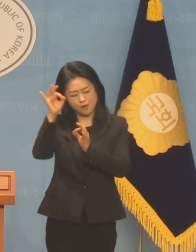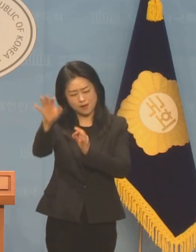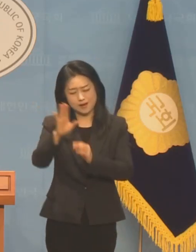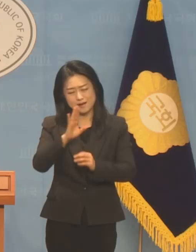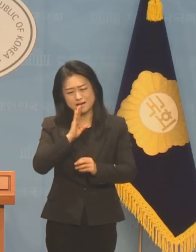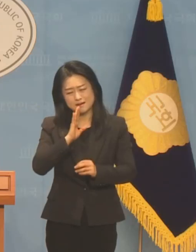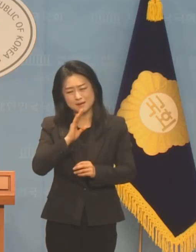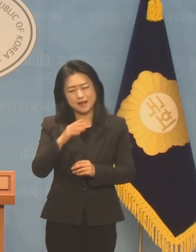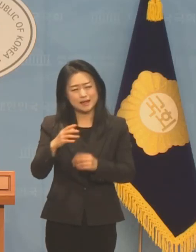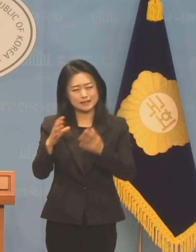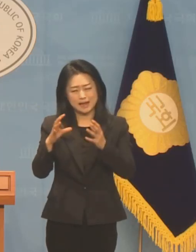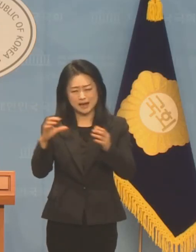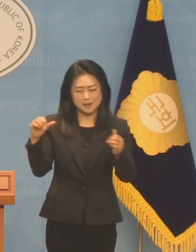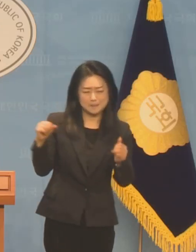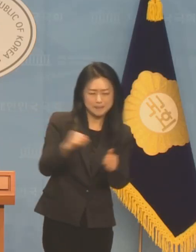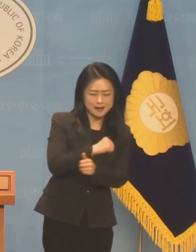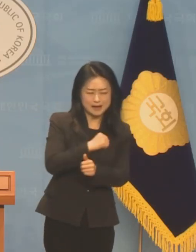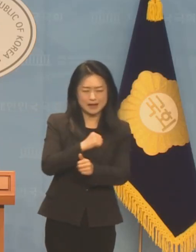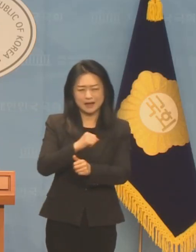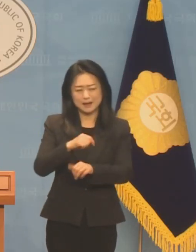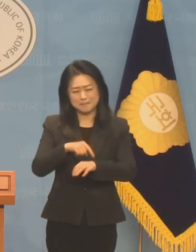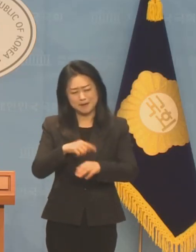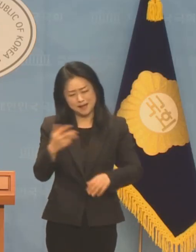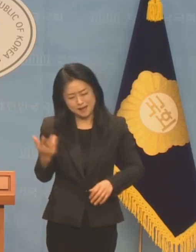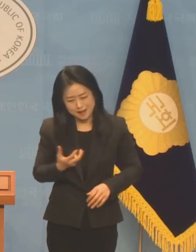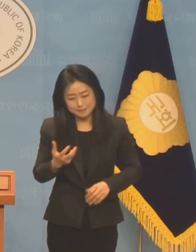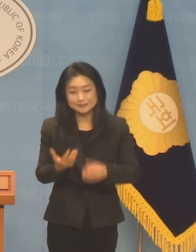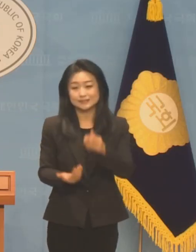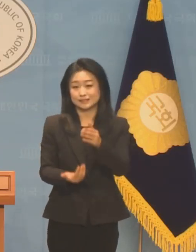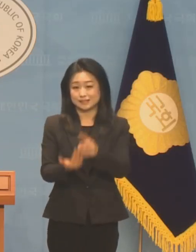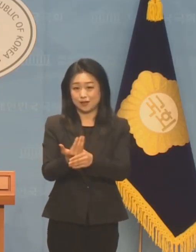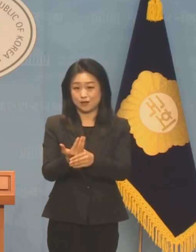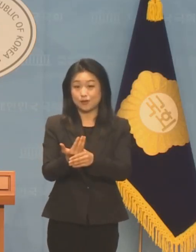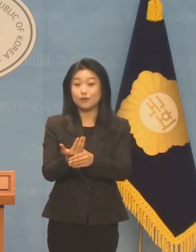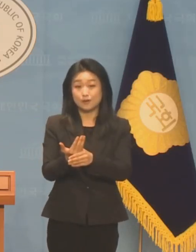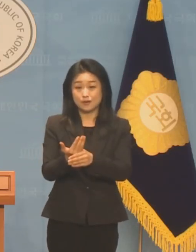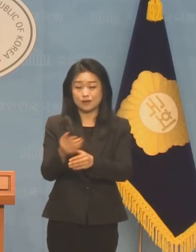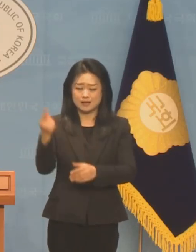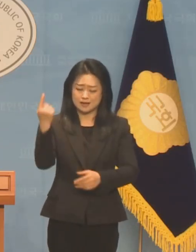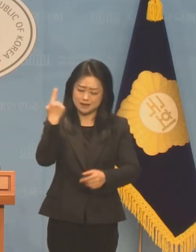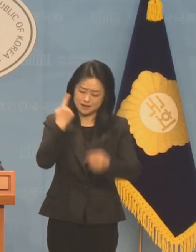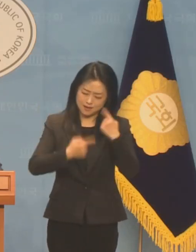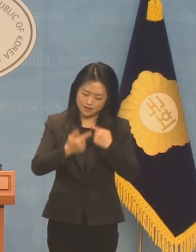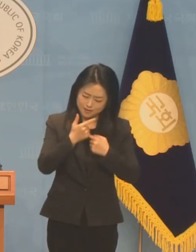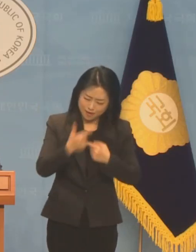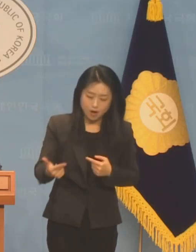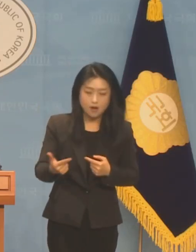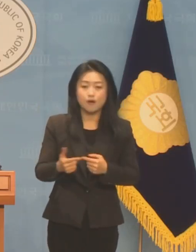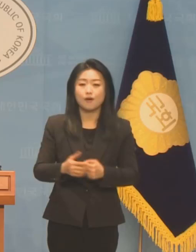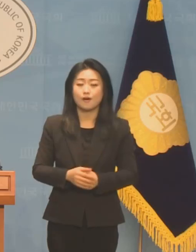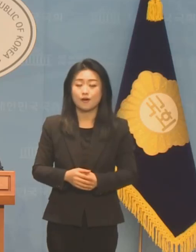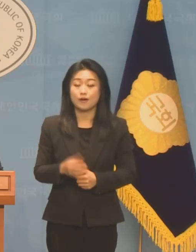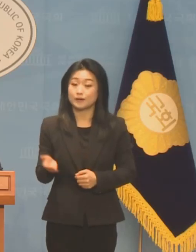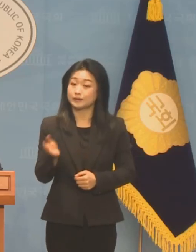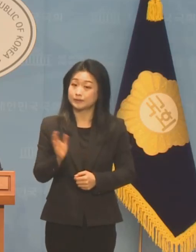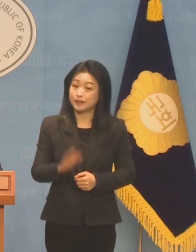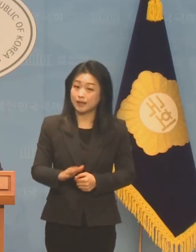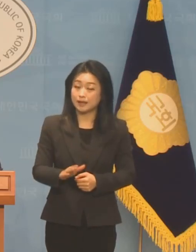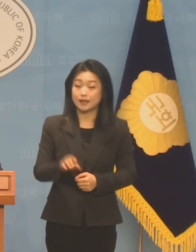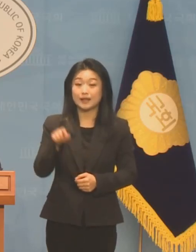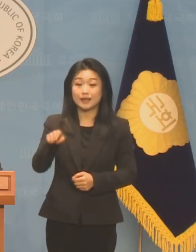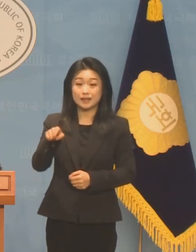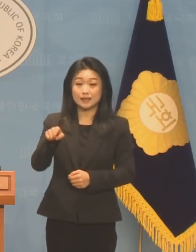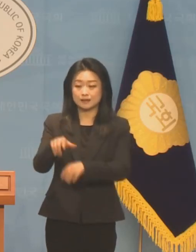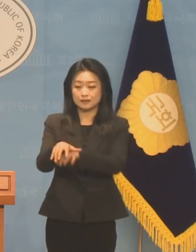역사입니다. 그들의 만행은 지금도 여전히 우리에게 깊은 상처로 남아 있습니다. 그런데 그